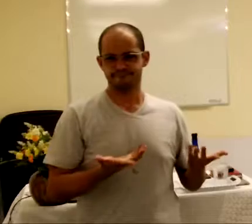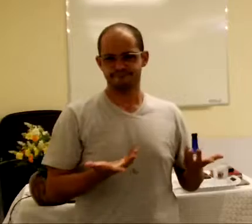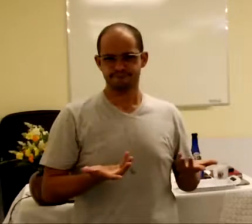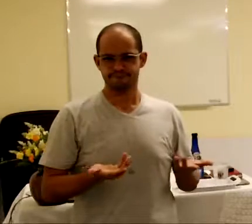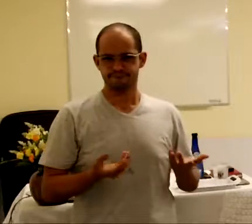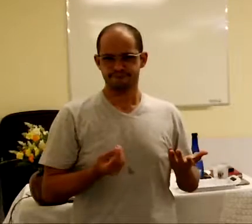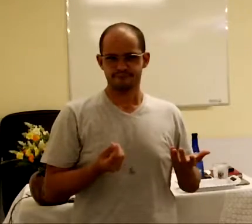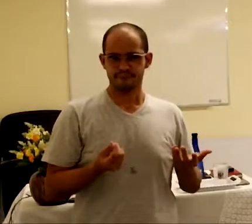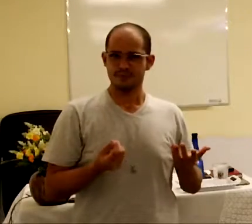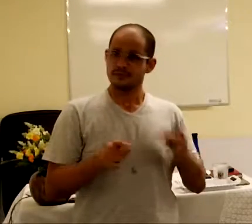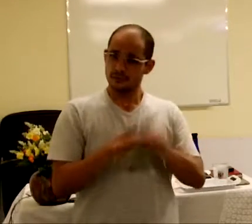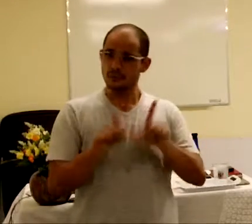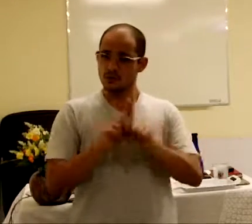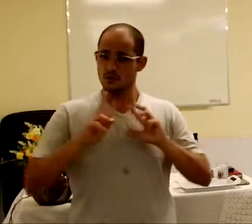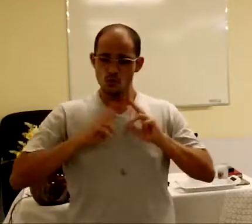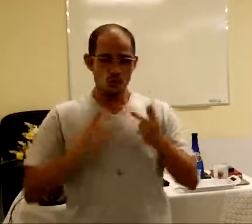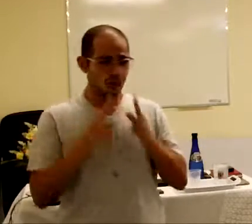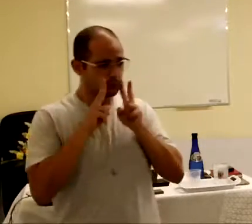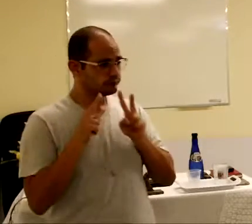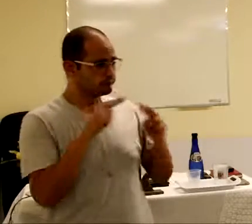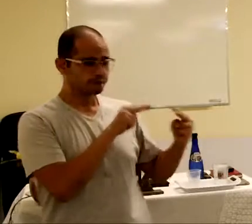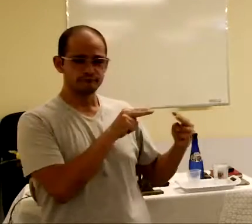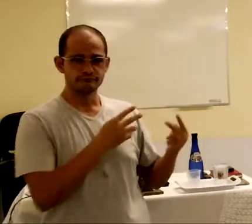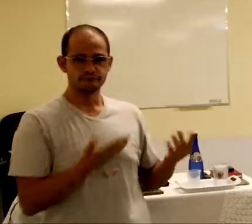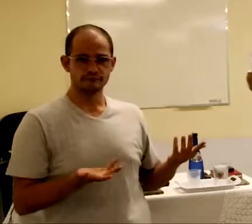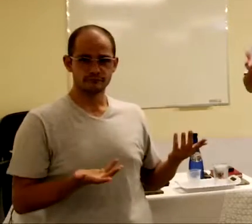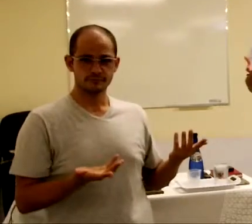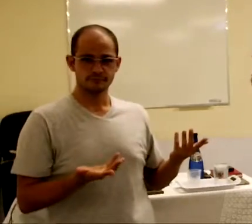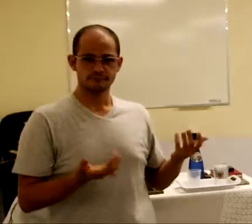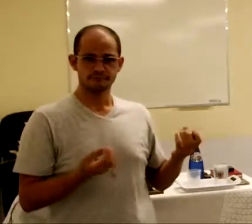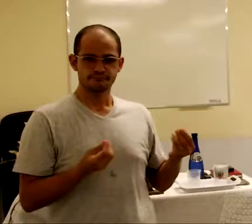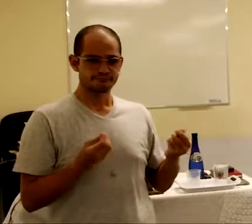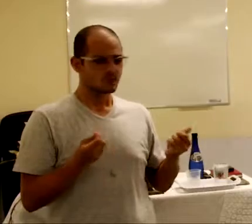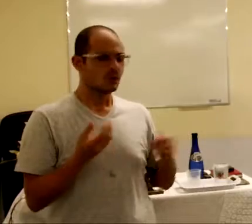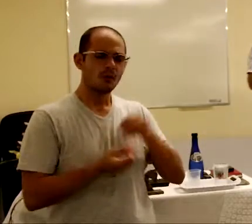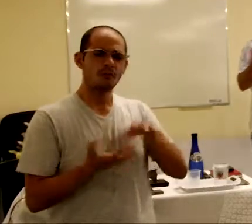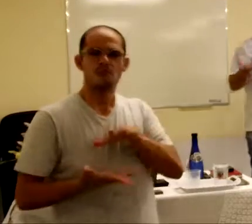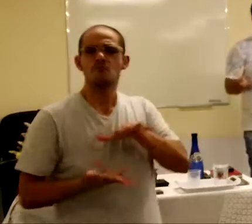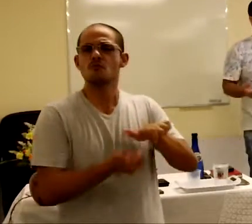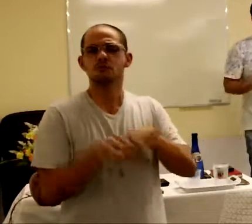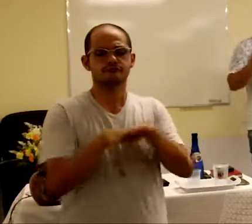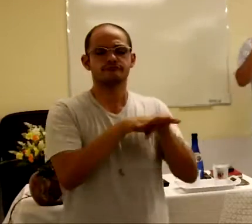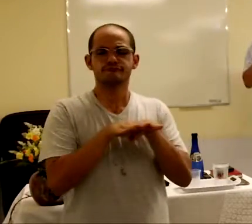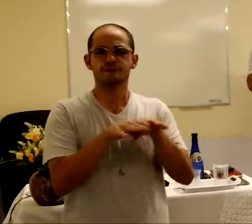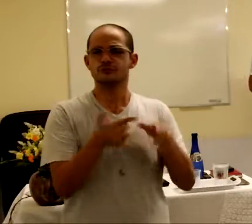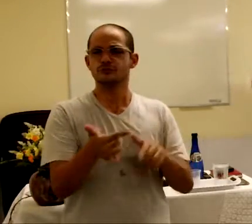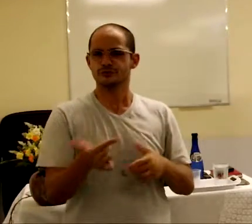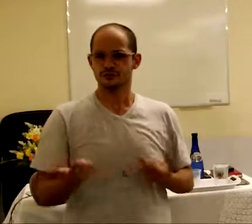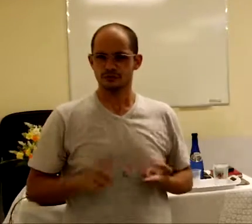que as emoções humanas estão todas projetadas ali. Você imagina? Não haveria estabilidade no universo, ordem, organização, não